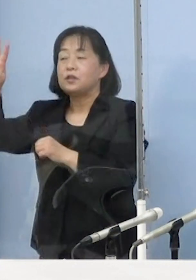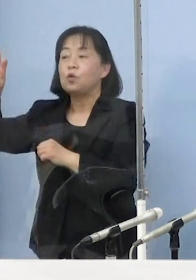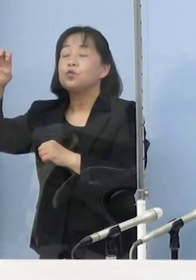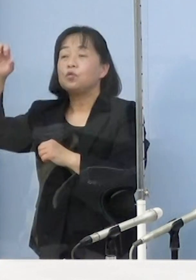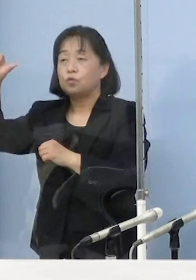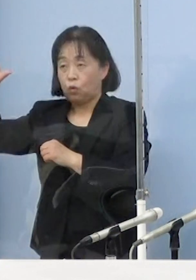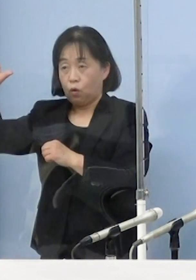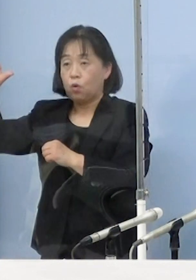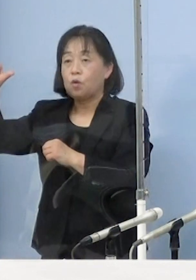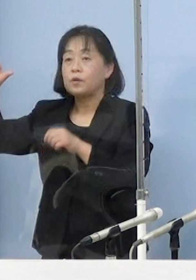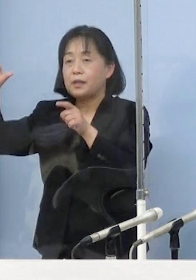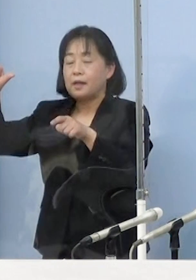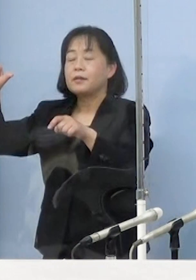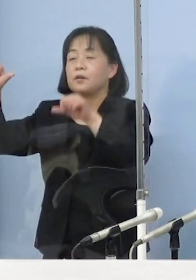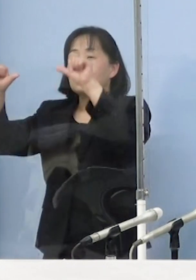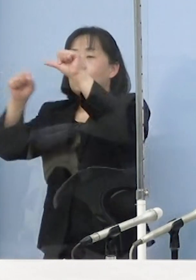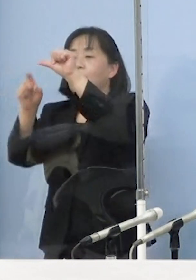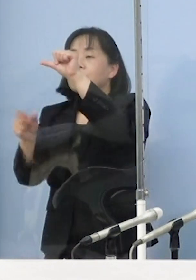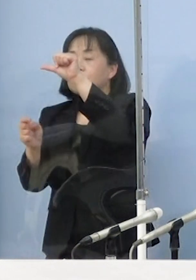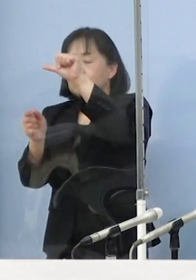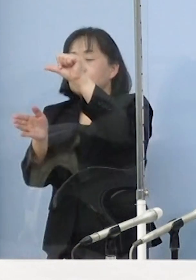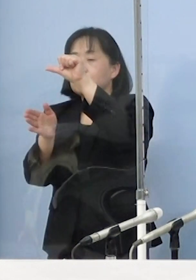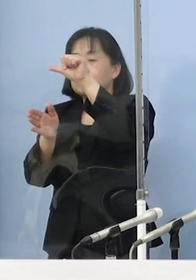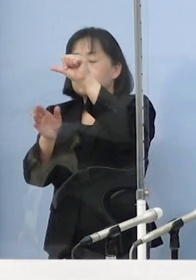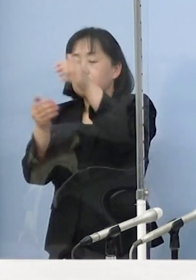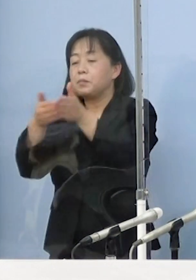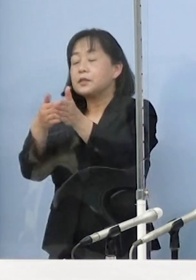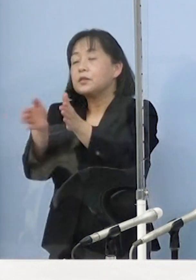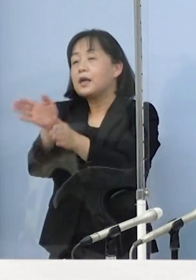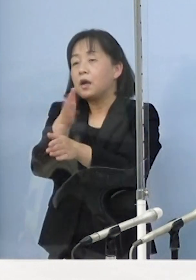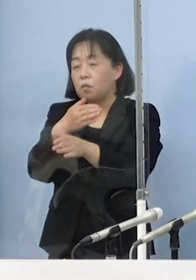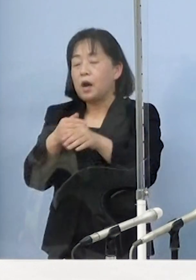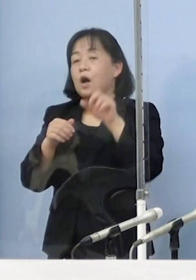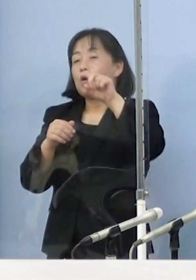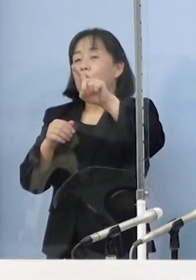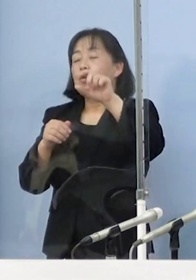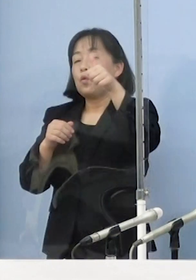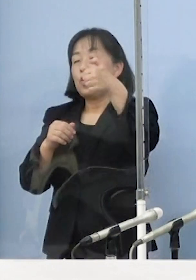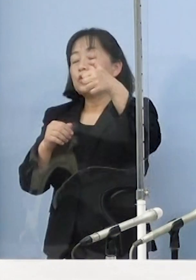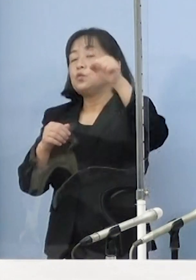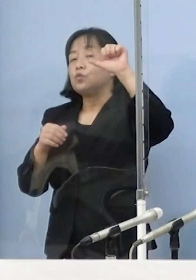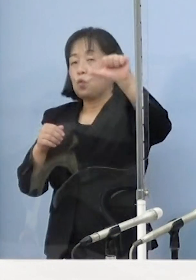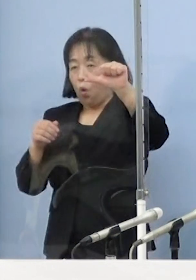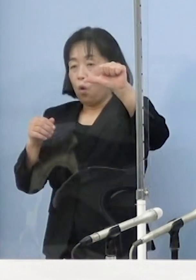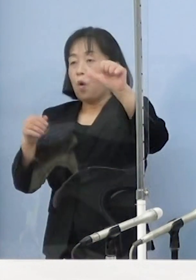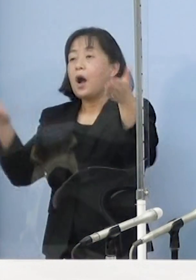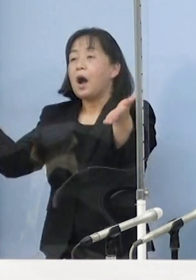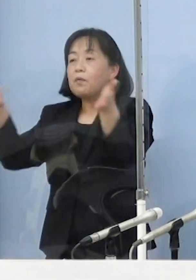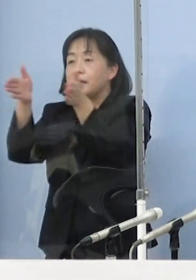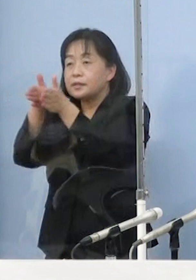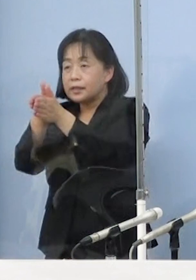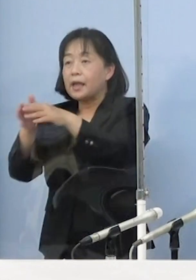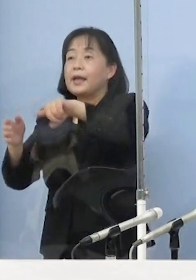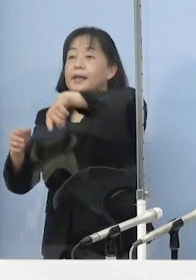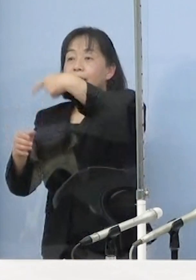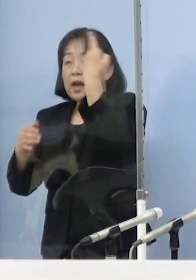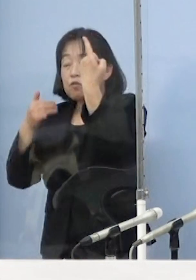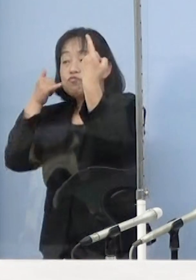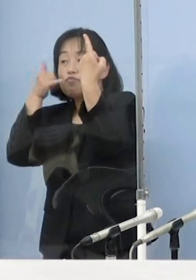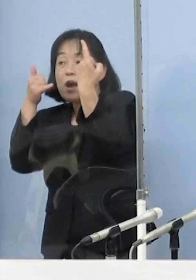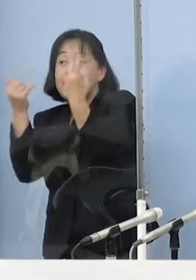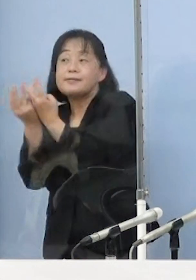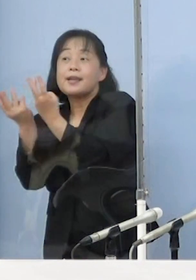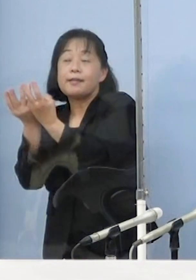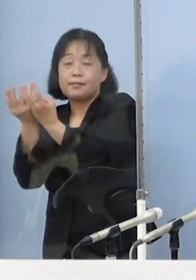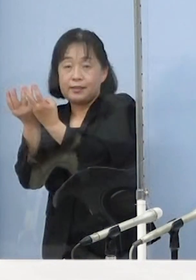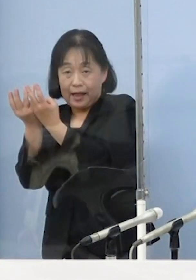これは5月の末からでありますが、55回線合わせて100回線で予約電話の